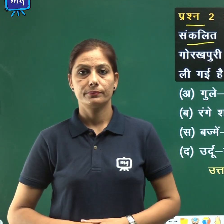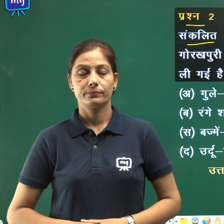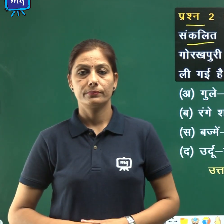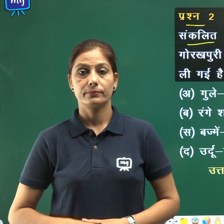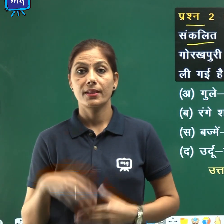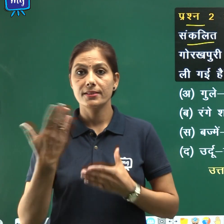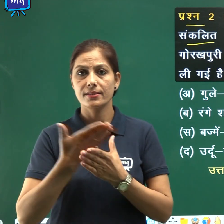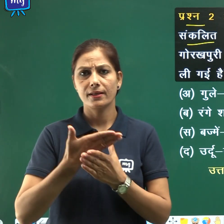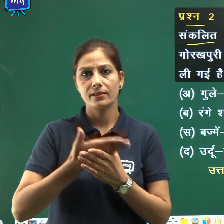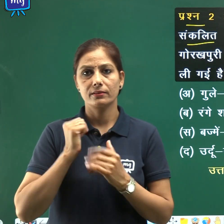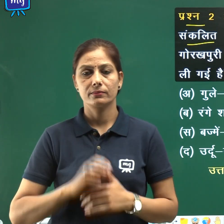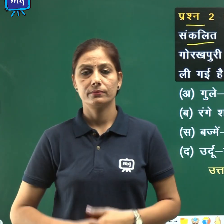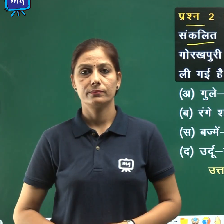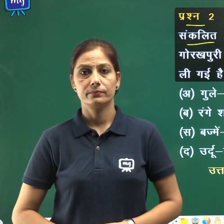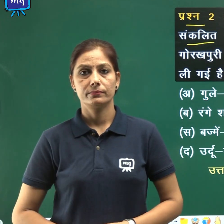संकलित